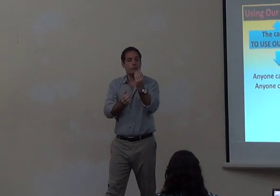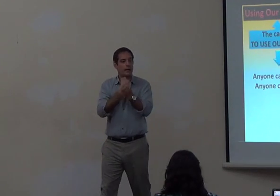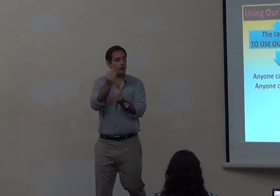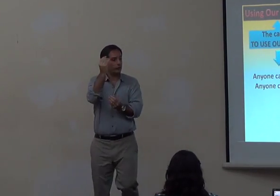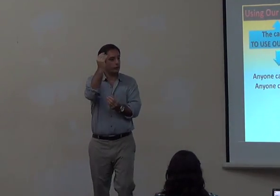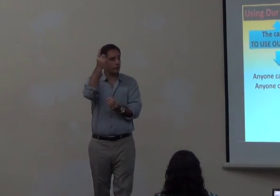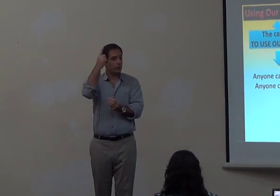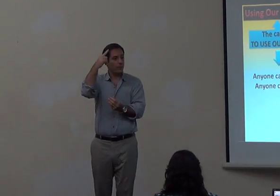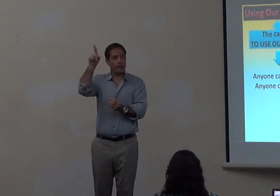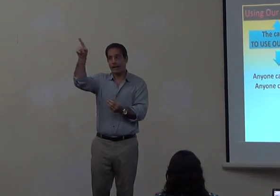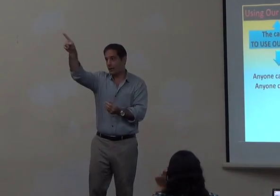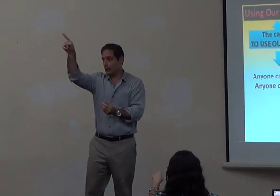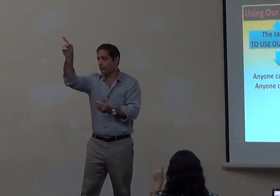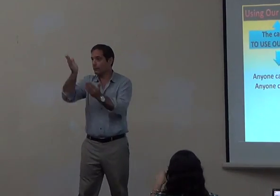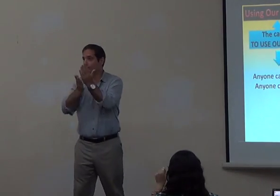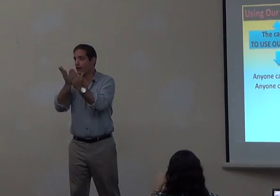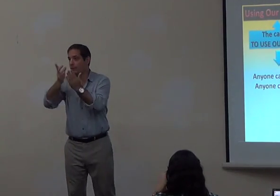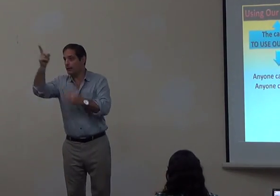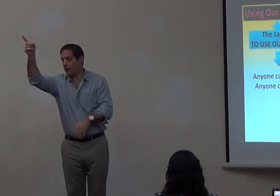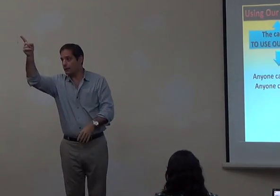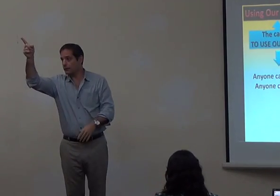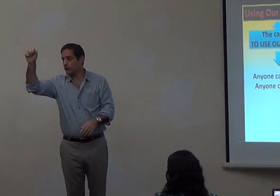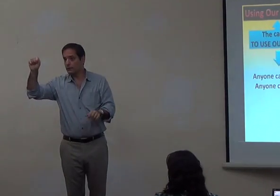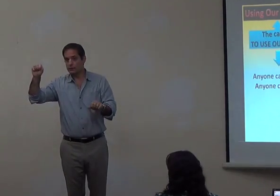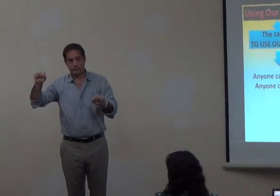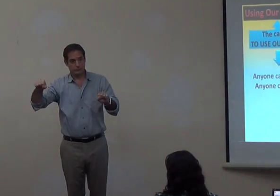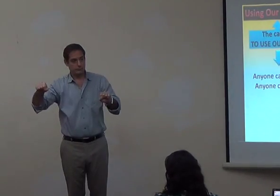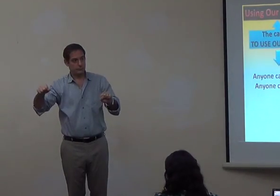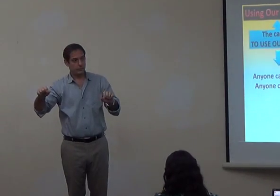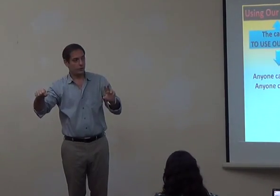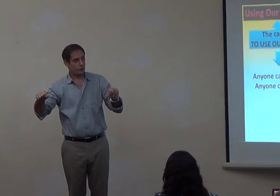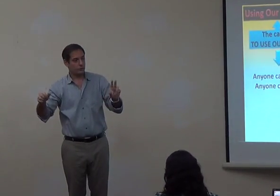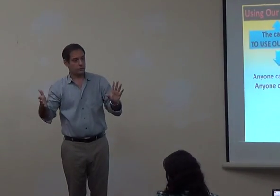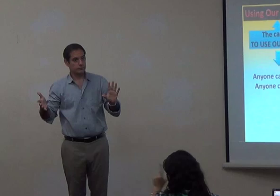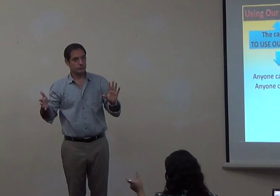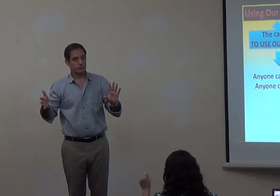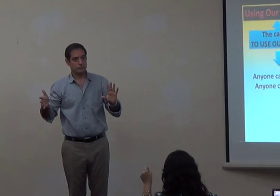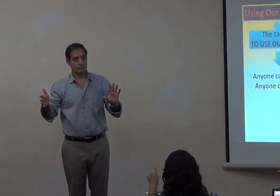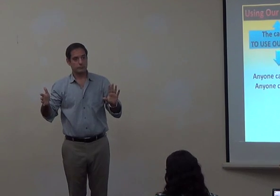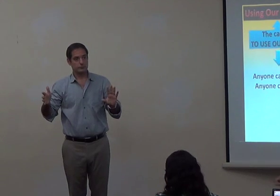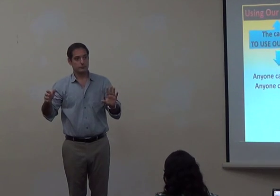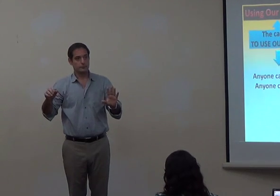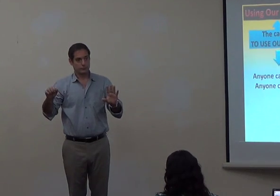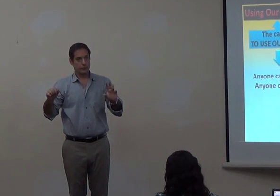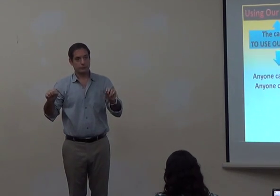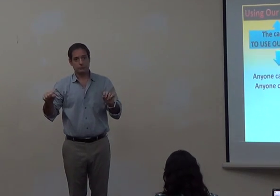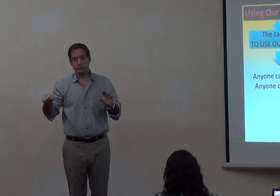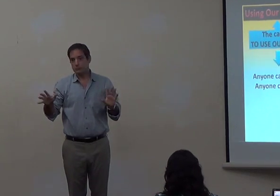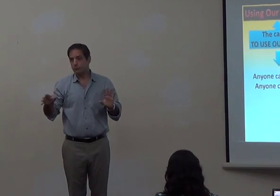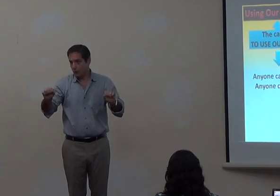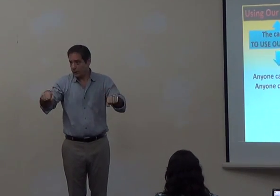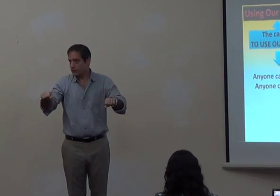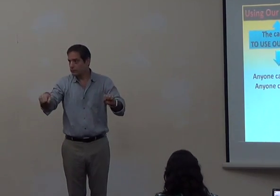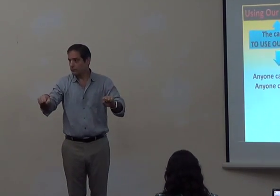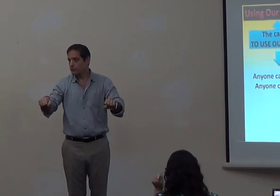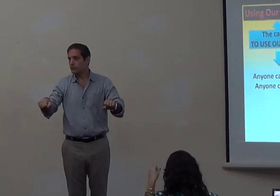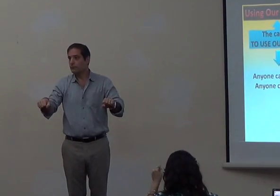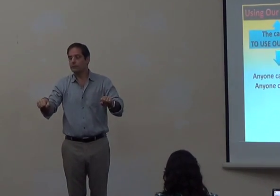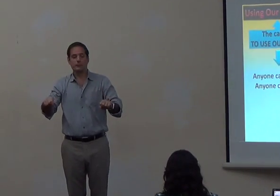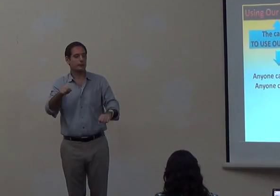usar sus manos para él, servirle a él? ¿Sí o no? Sí.